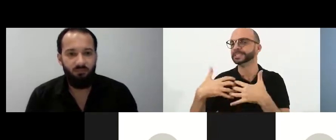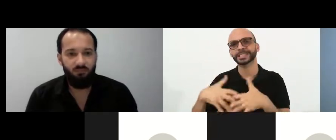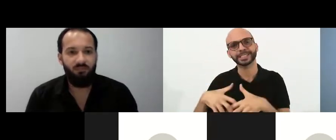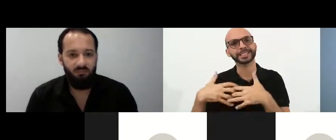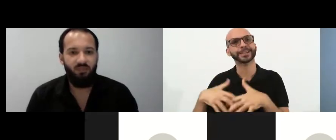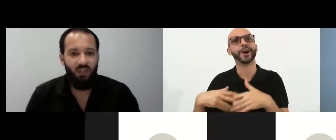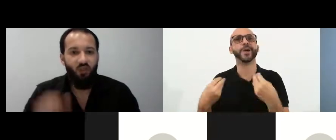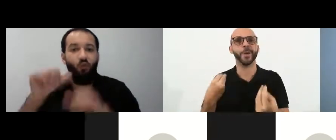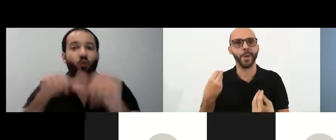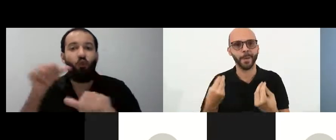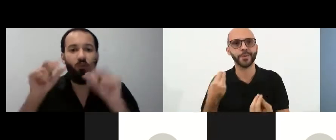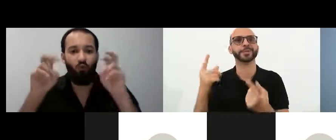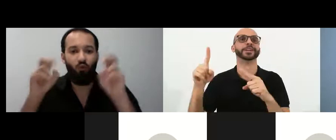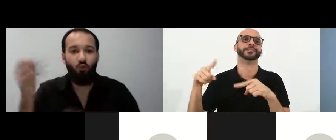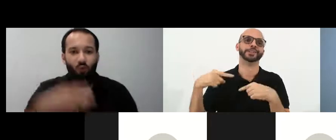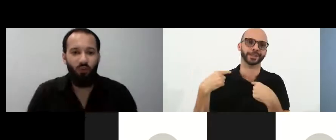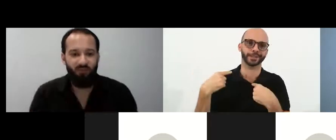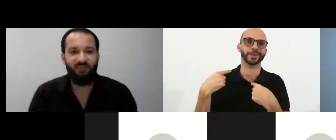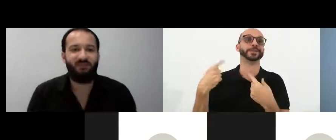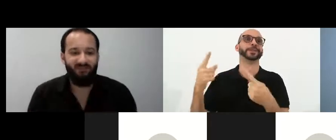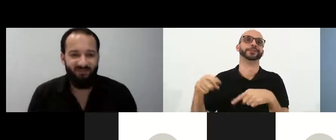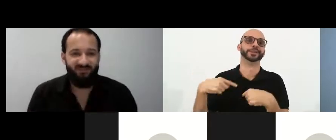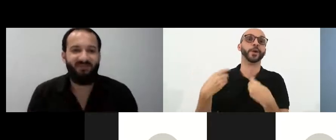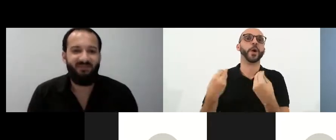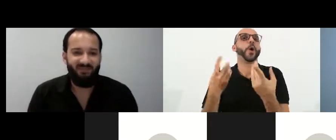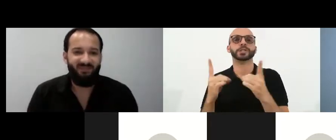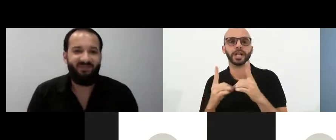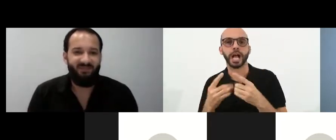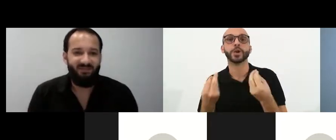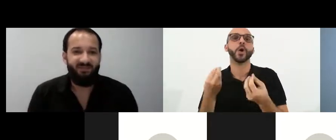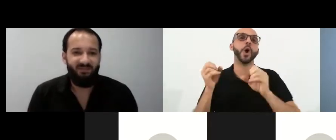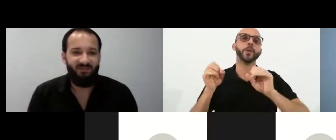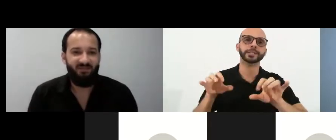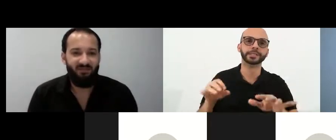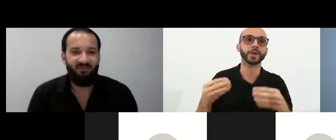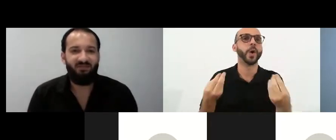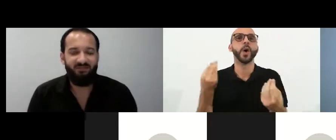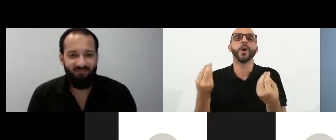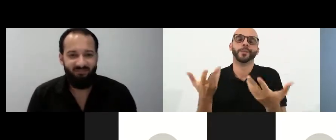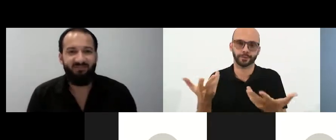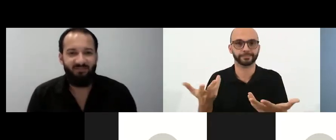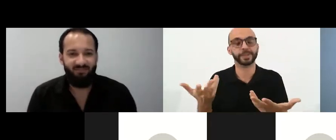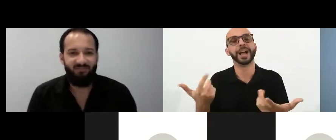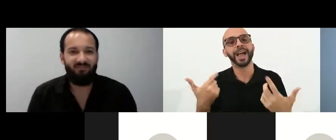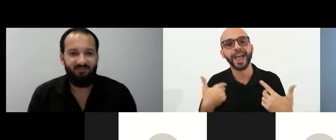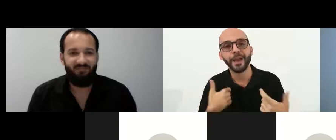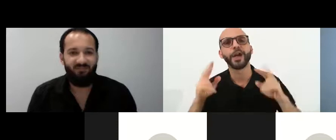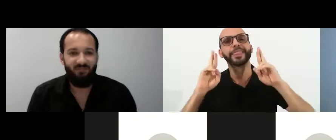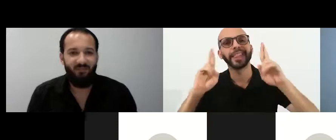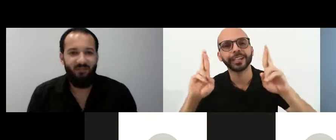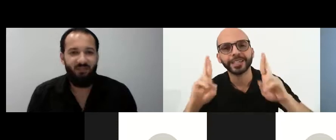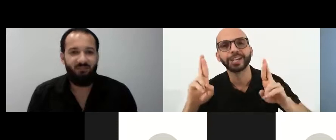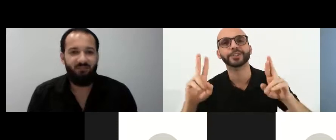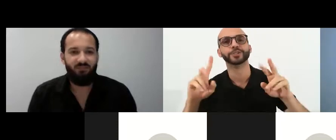nós ficamos pensando como seria esses desafios da temática, nós ficamos conversando ali, pensando